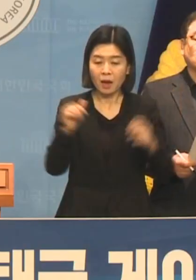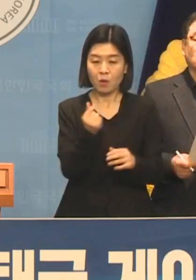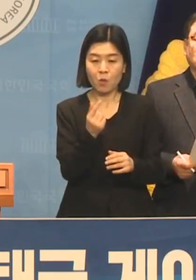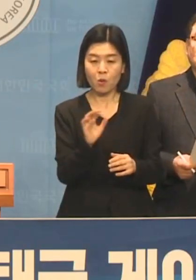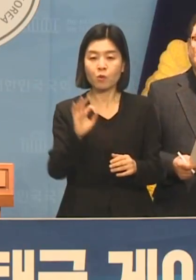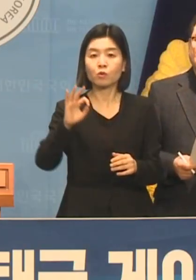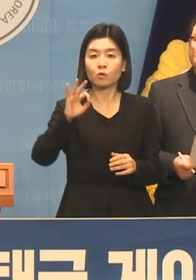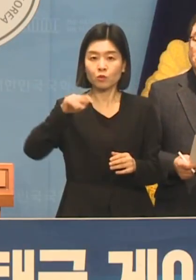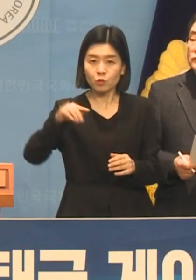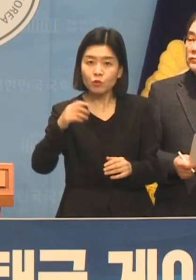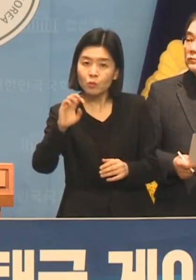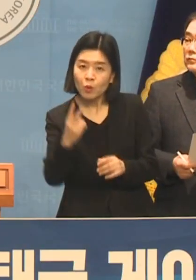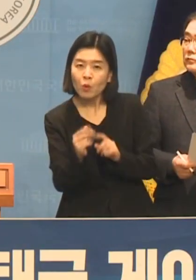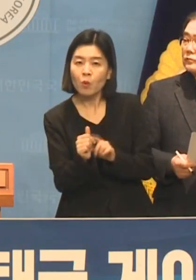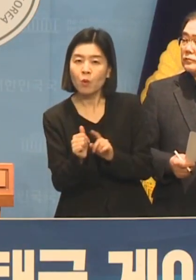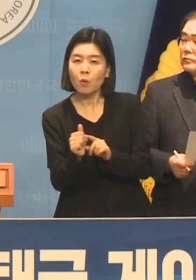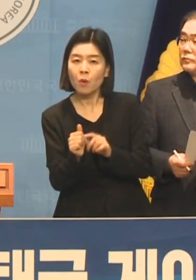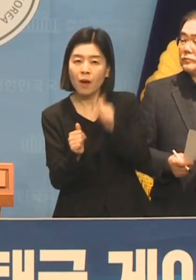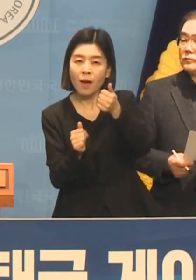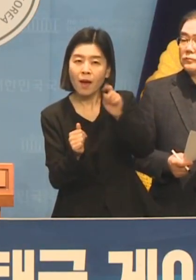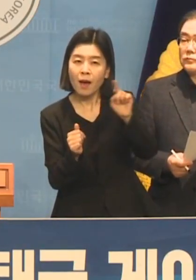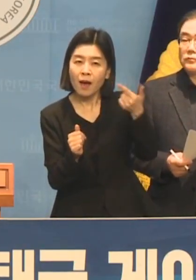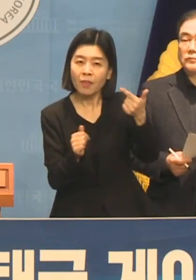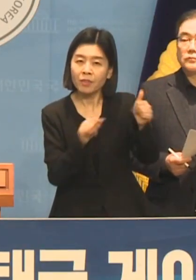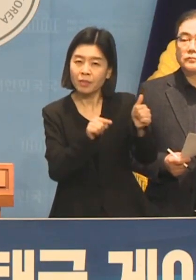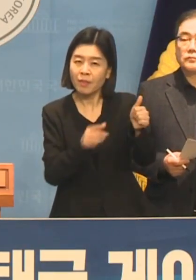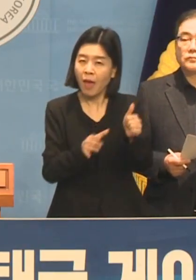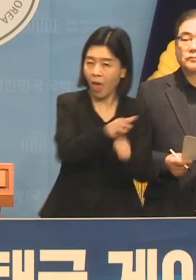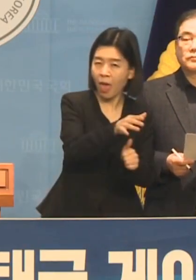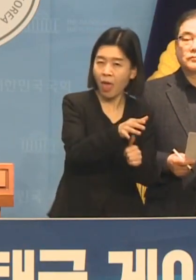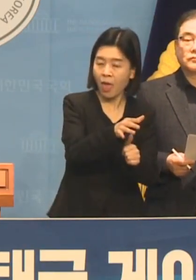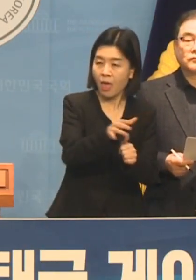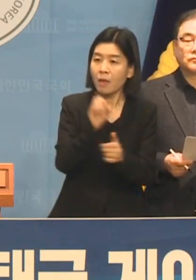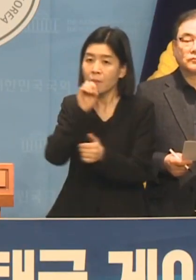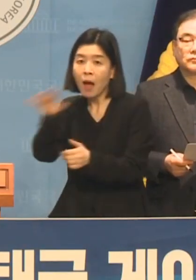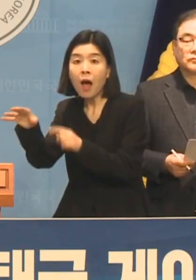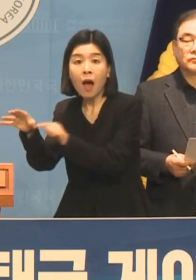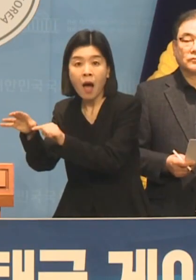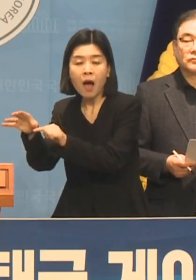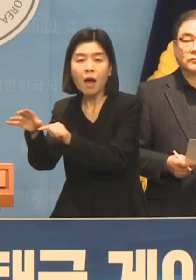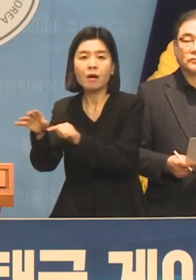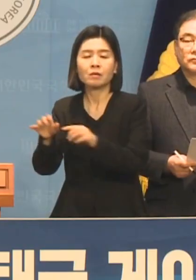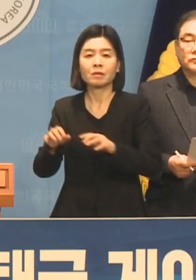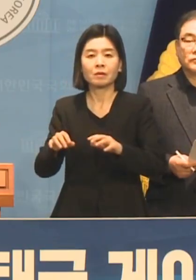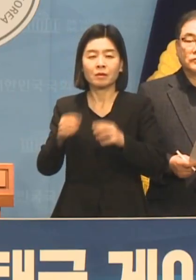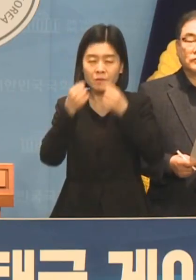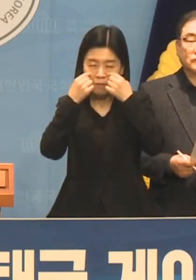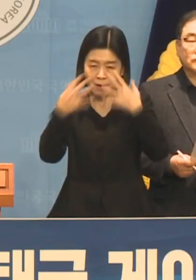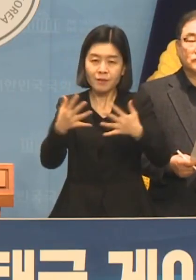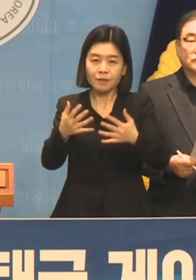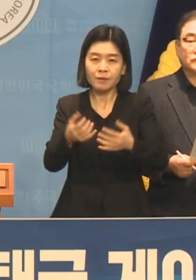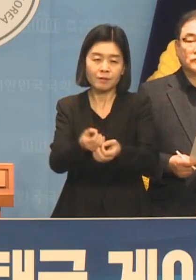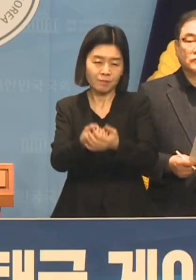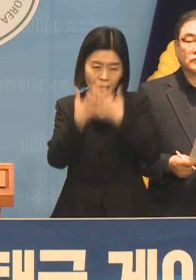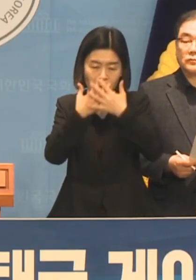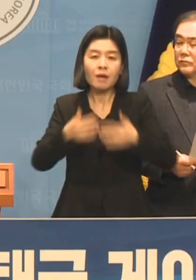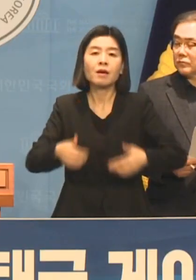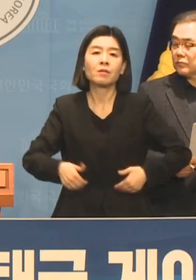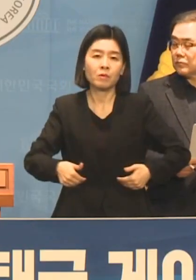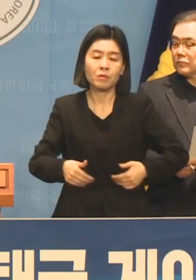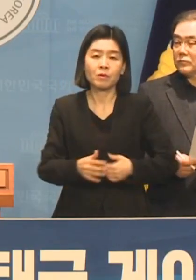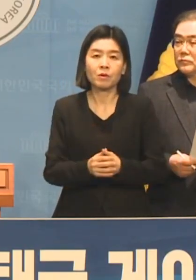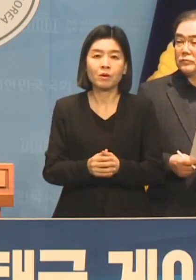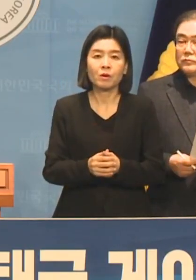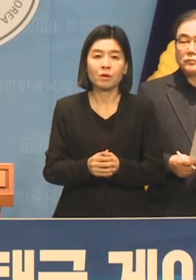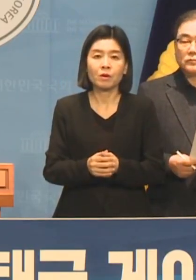홍준표가 한동훈을 없애겠다고 했다니 꼭 세상에 낱낱이 알려져야 합니다.